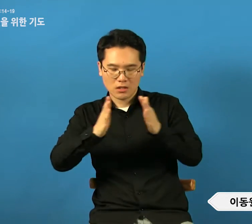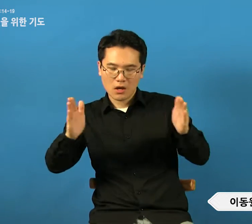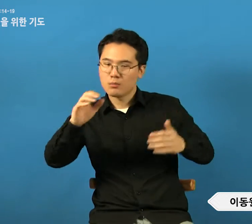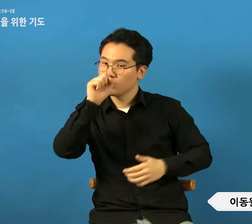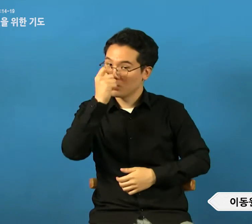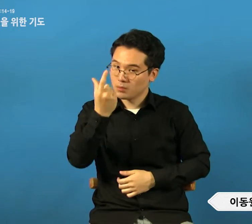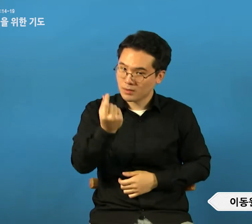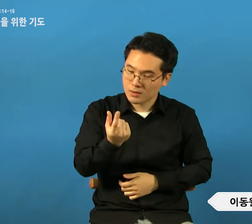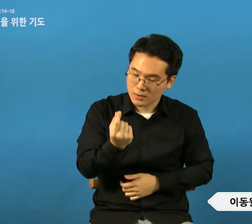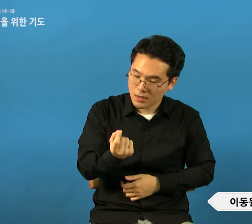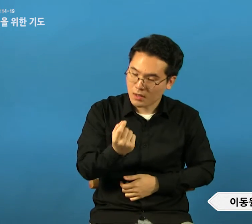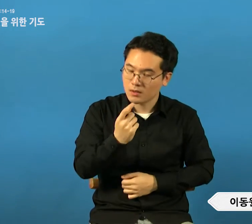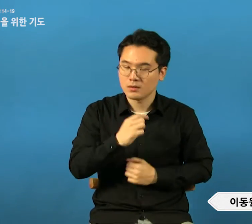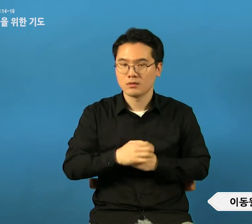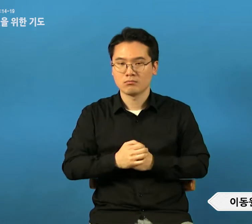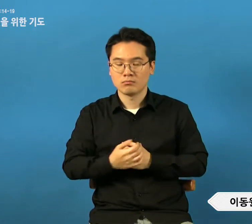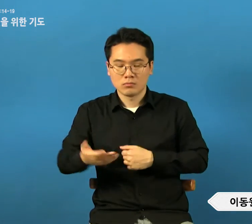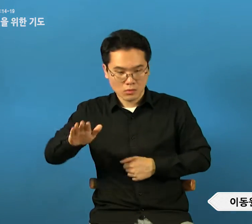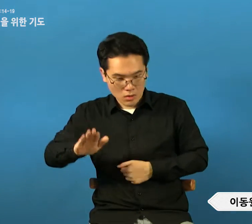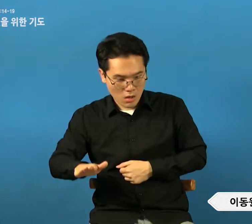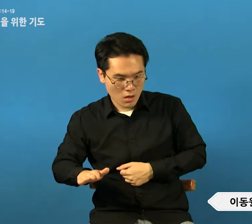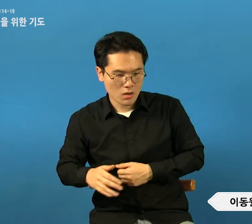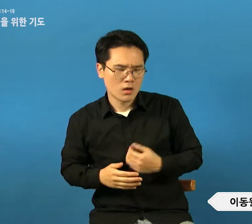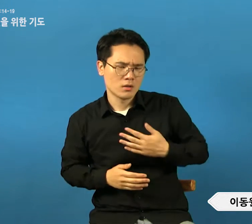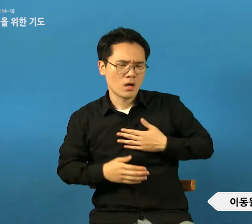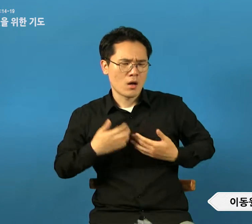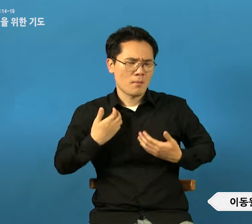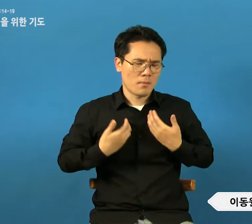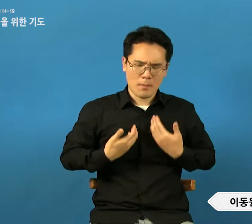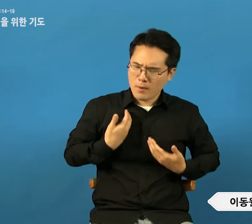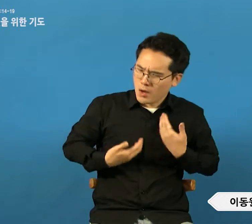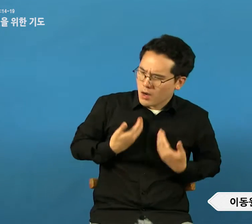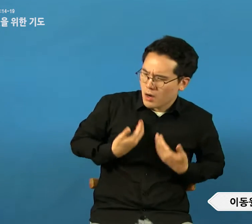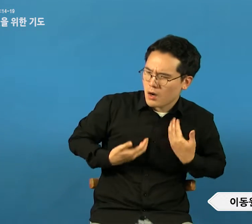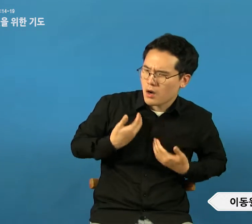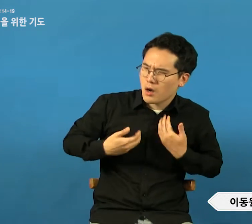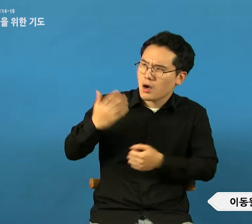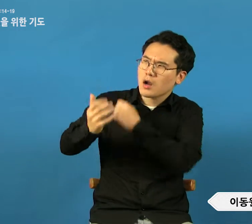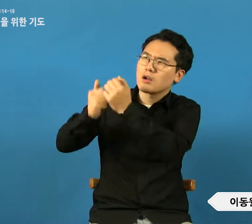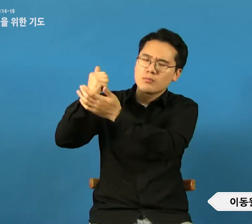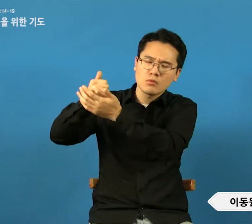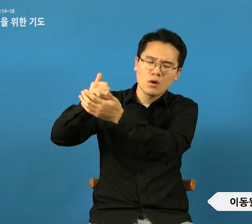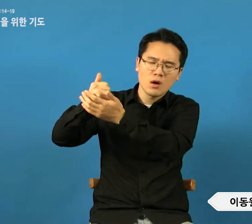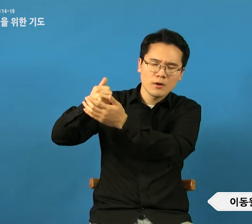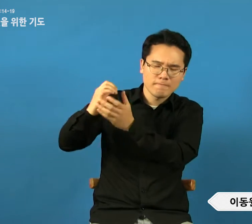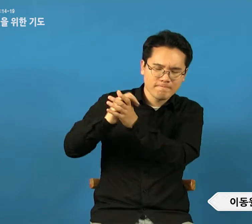했습니다. 그러나 내가 바빠지면서 그분과의 교제를 등한히 여기게 되자